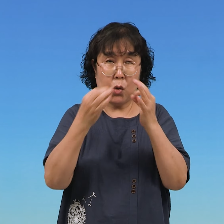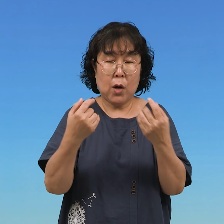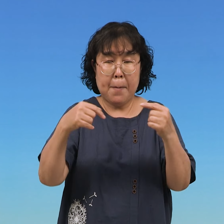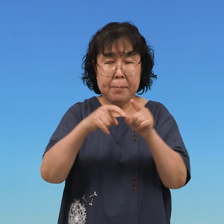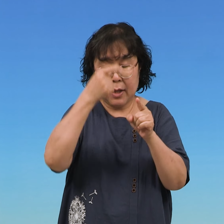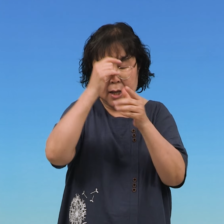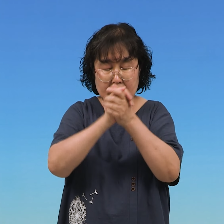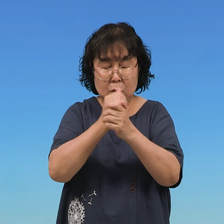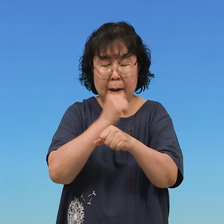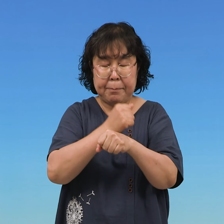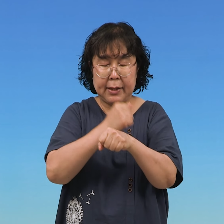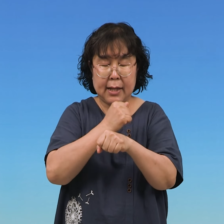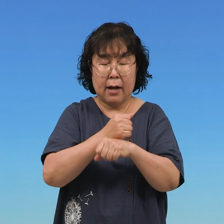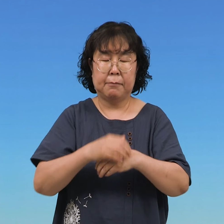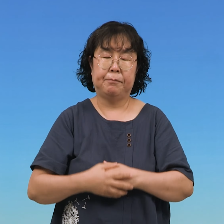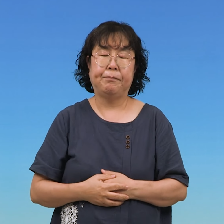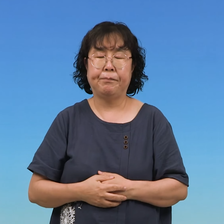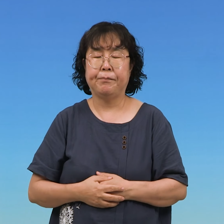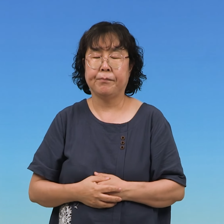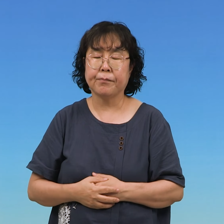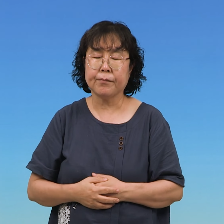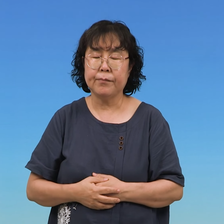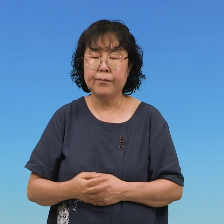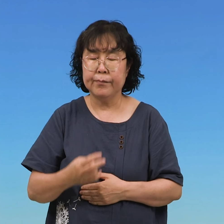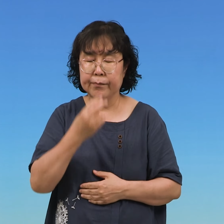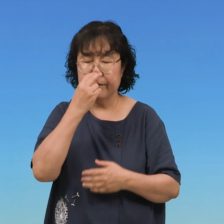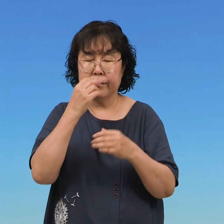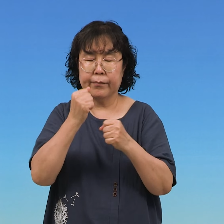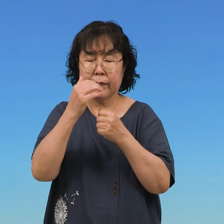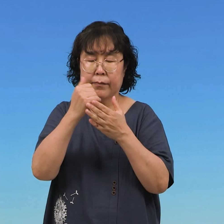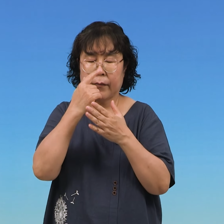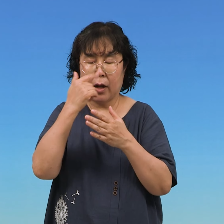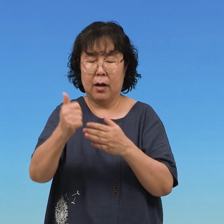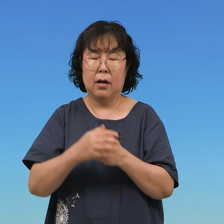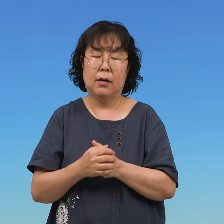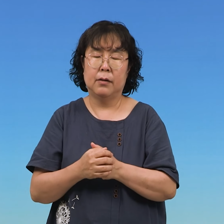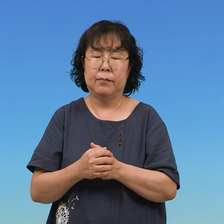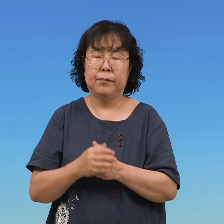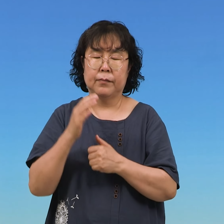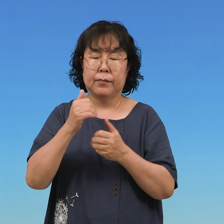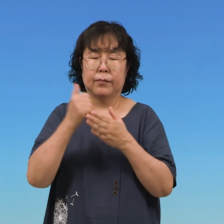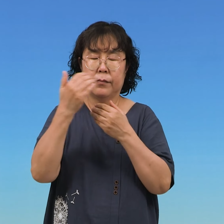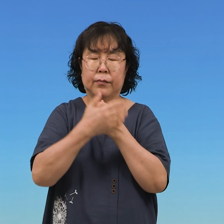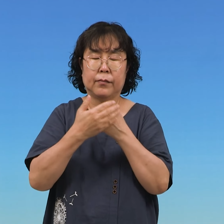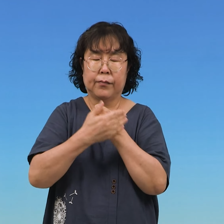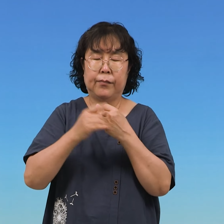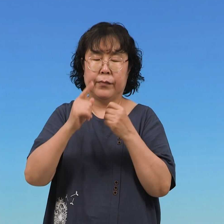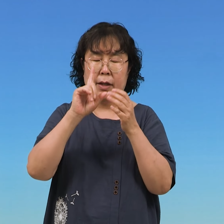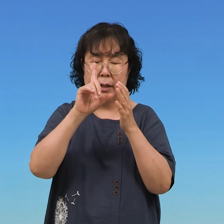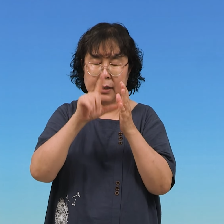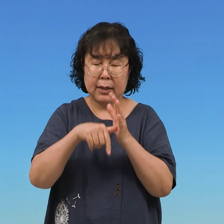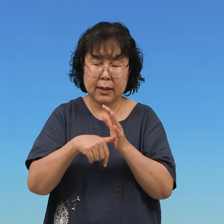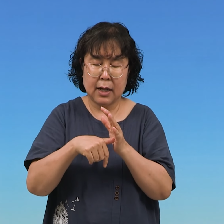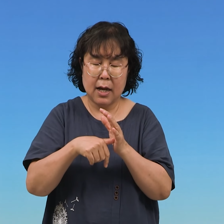가지고 함께 기도하기 원합니다. 통성으로 기도하시겠습니다. 살아계신 하나님 아버지, 하나님의 은혜를 이